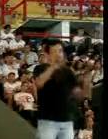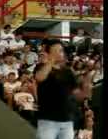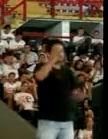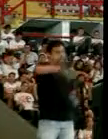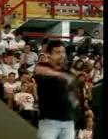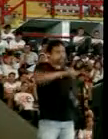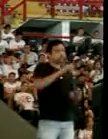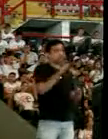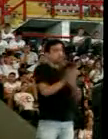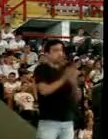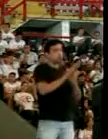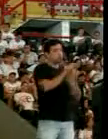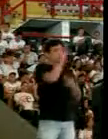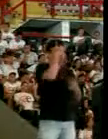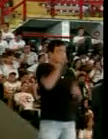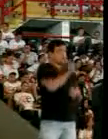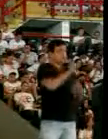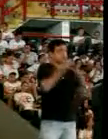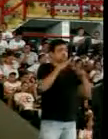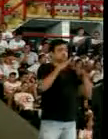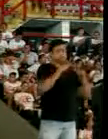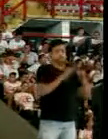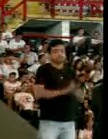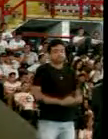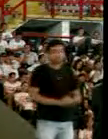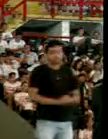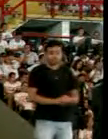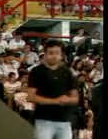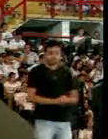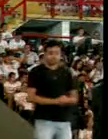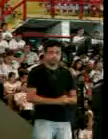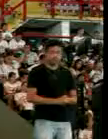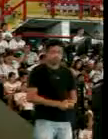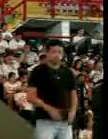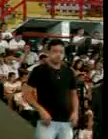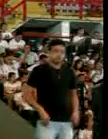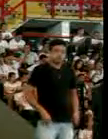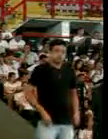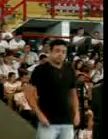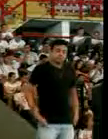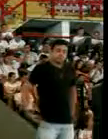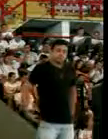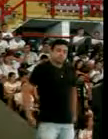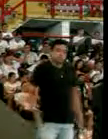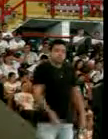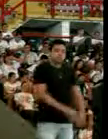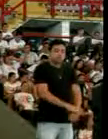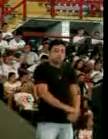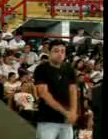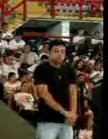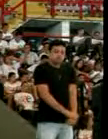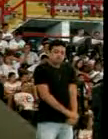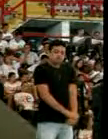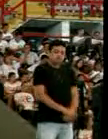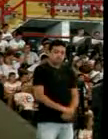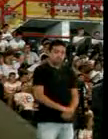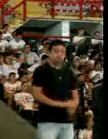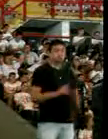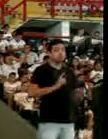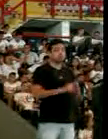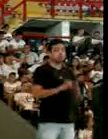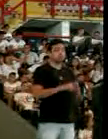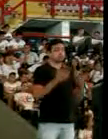frustrando muitos ecologistas. Muito bem. Dito isso, eu quero agora debater